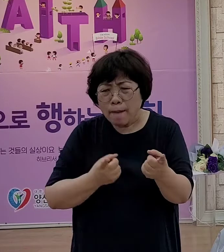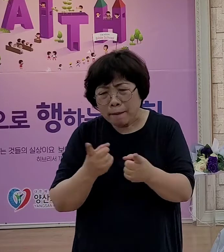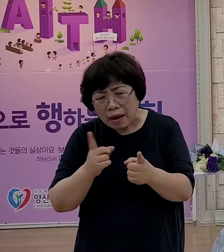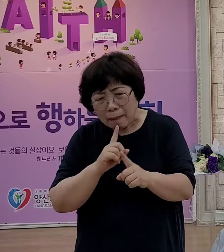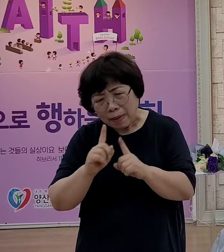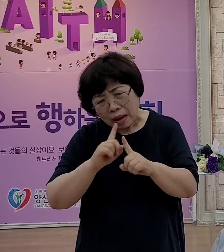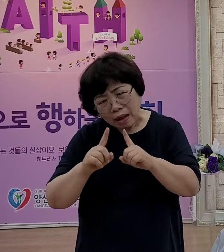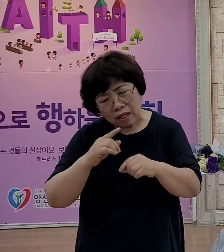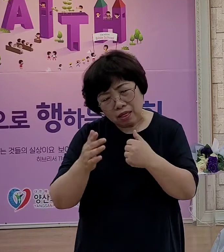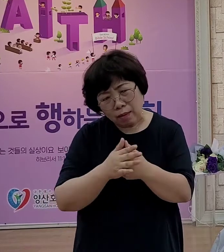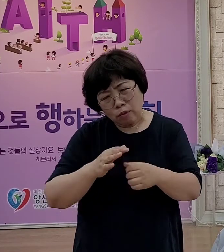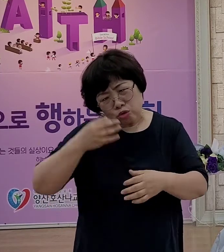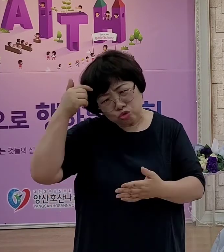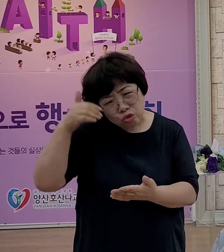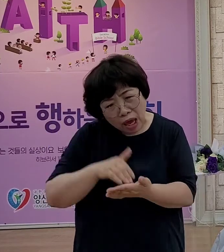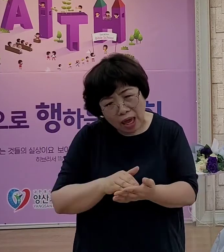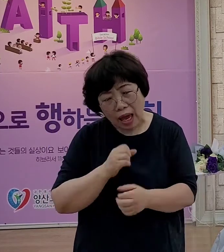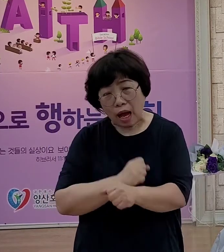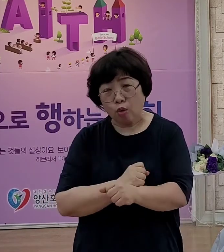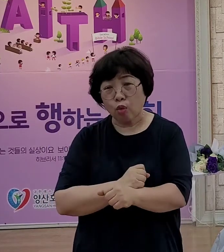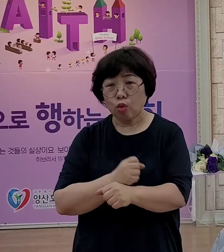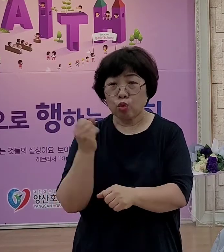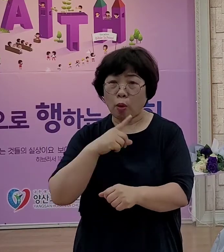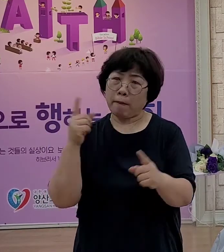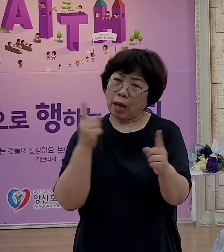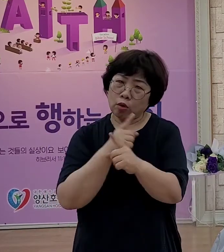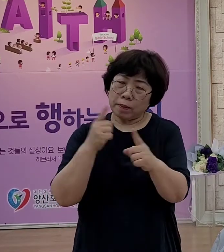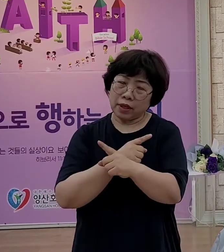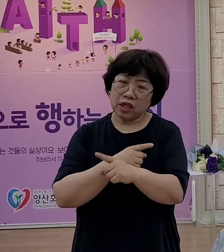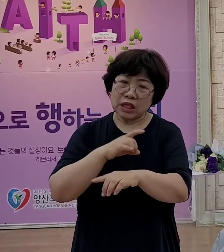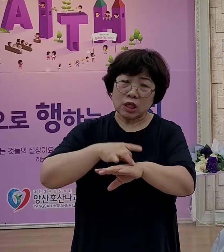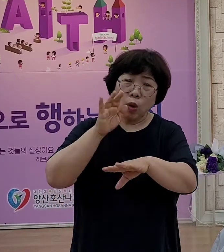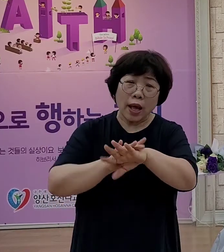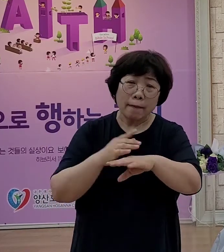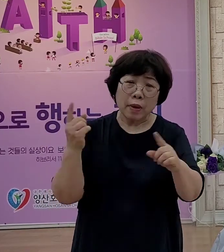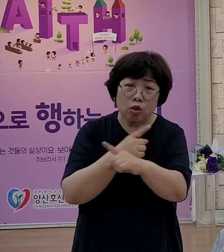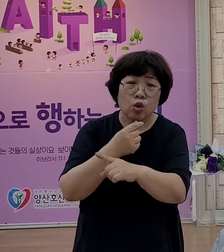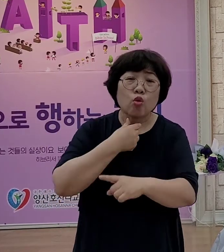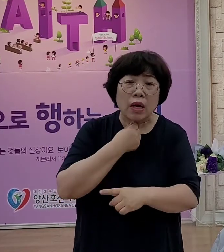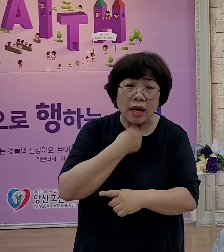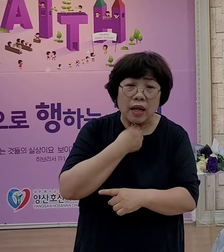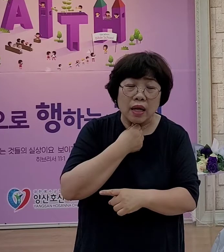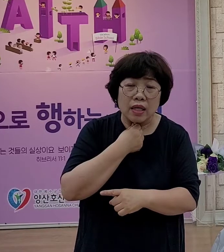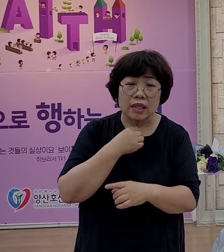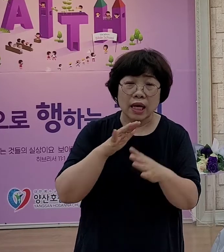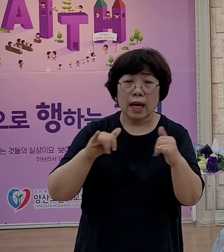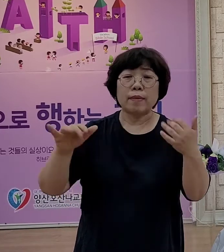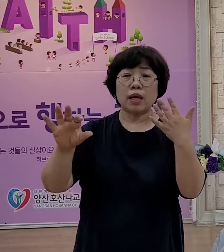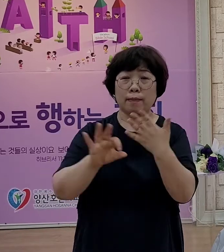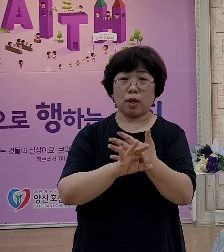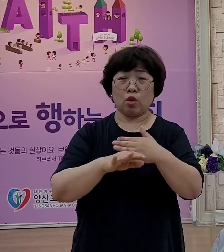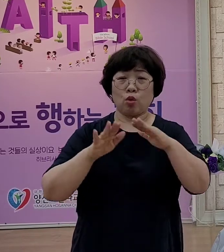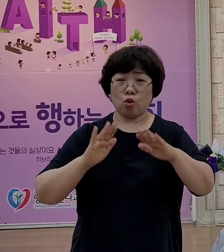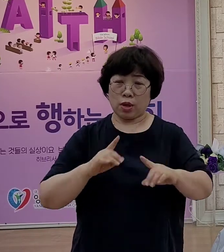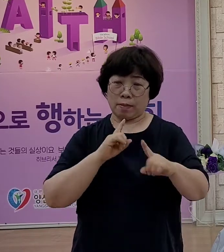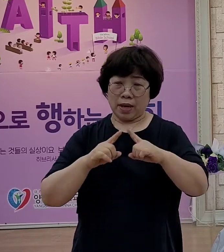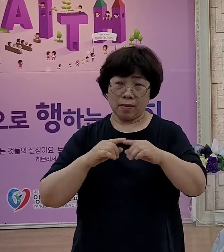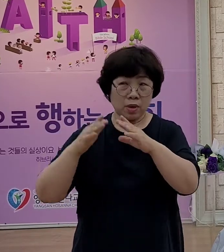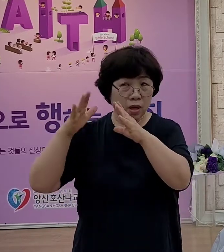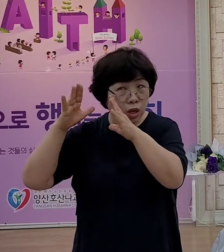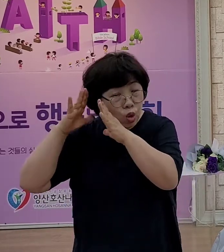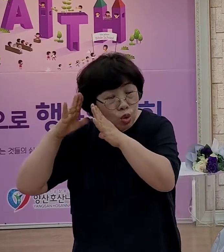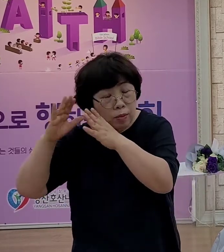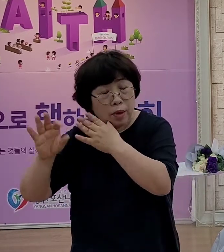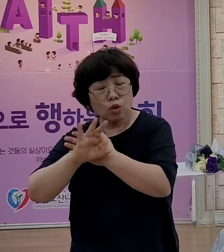내 입이 바뀌어지기를 원하고 정말 길들여지길 원한다면 오늘 이 말씀에 귀를 한번